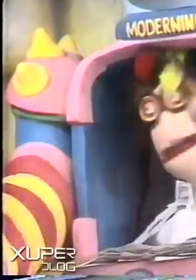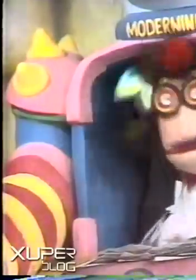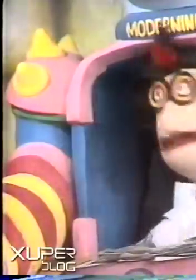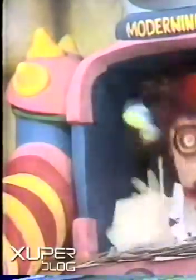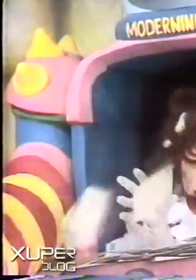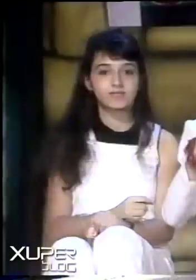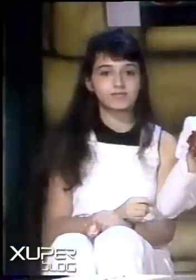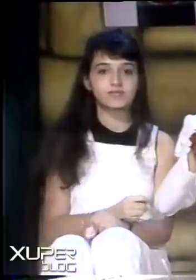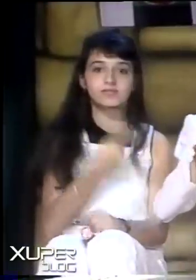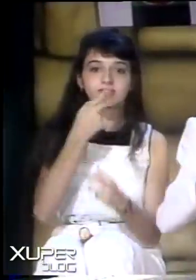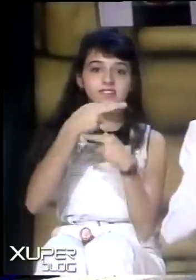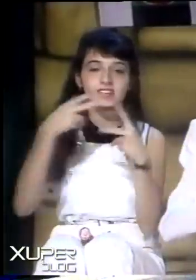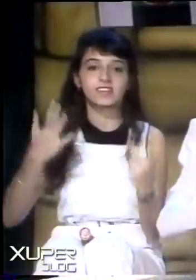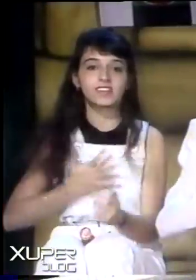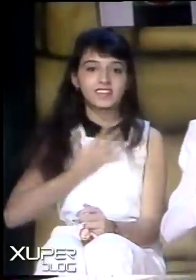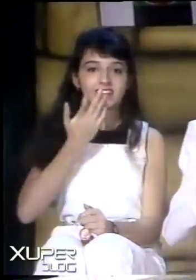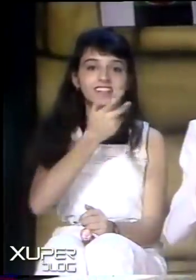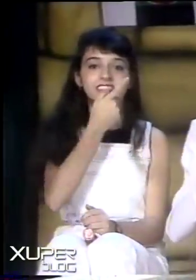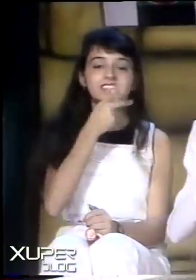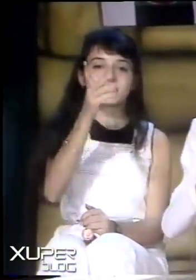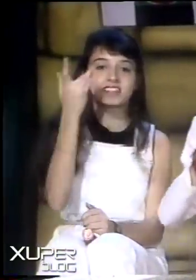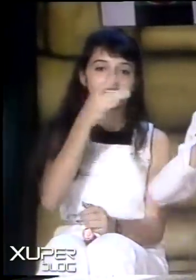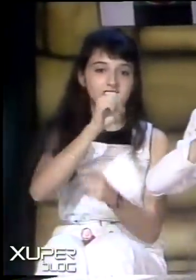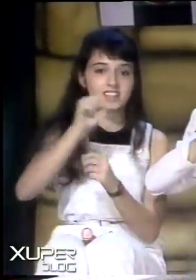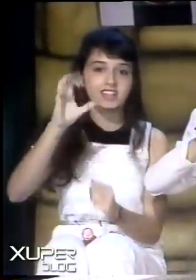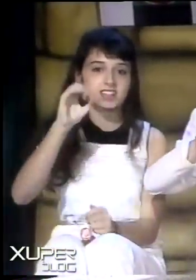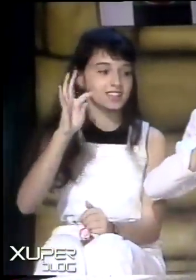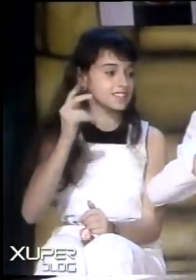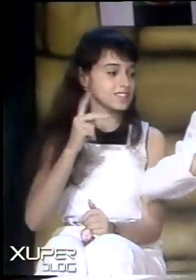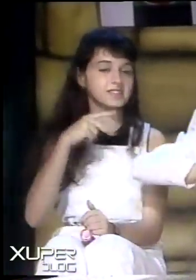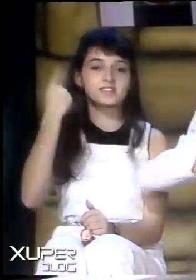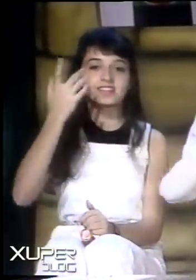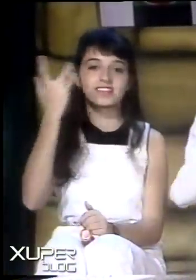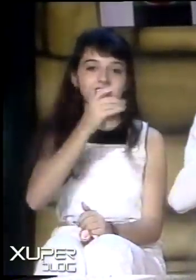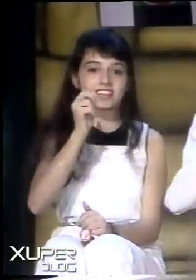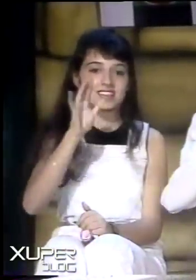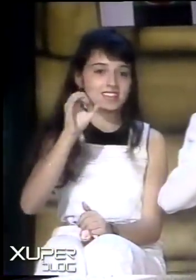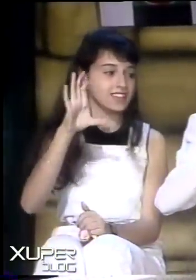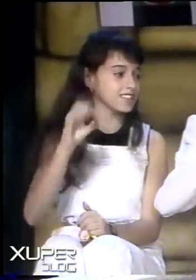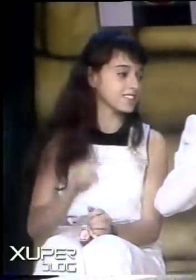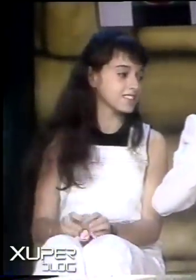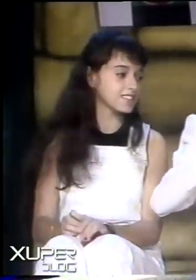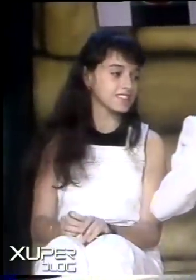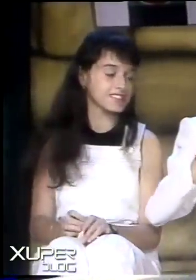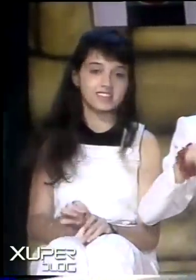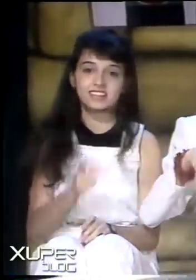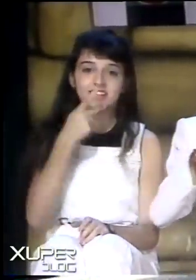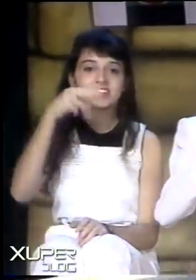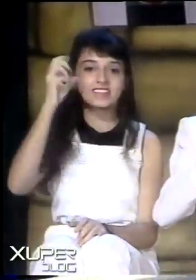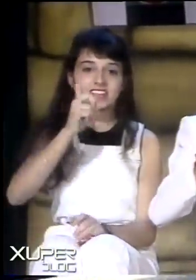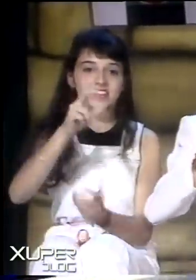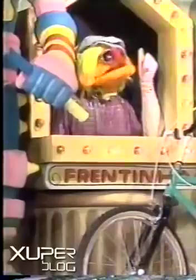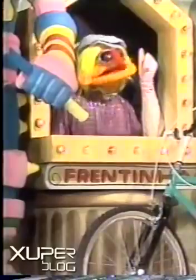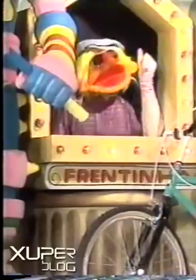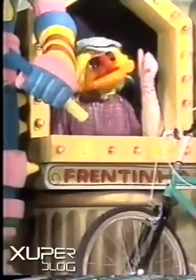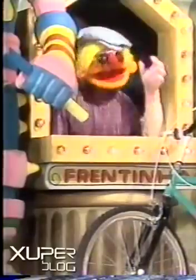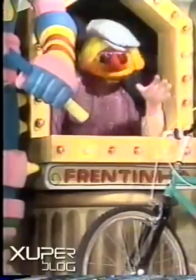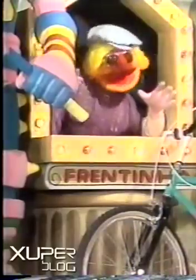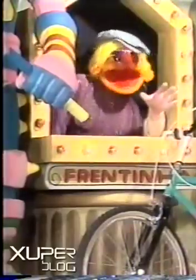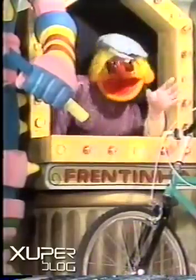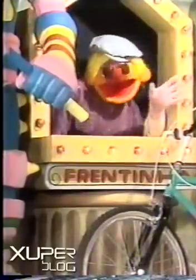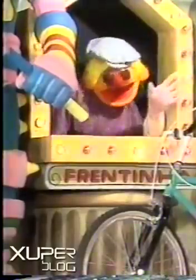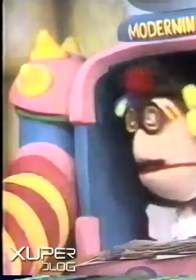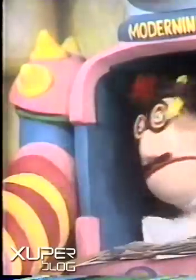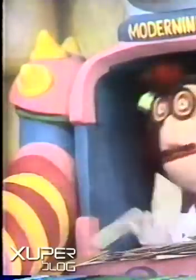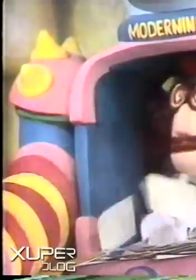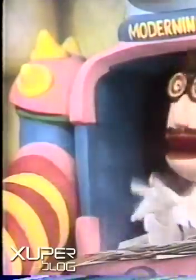horrível. Aquele lanche desagradável. Tudo fica melhor com Arisco. E quem não arisca... Não